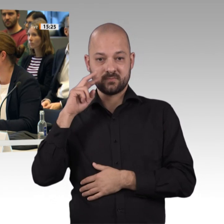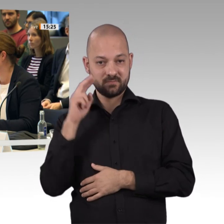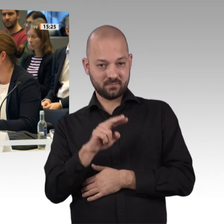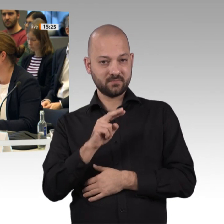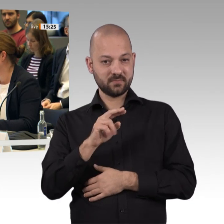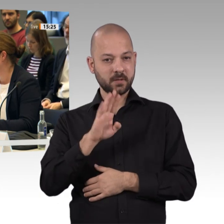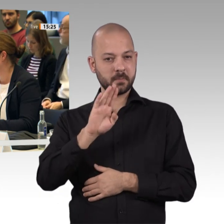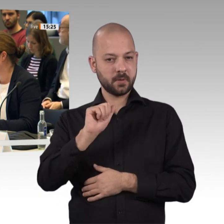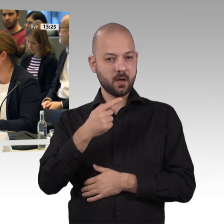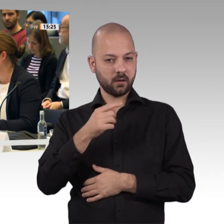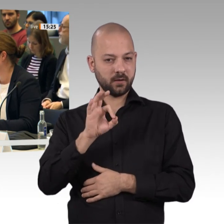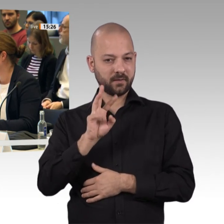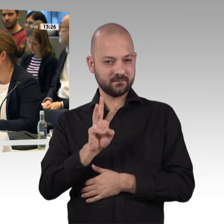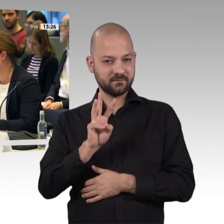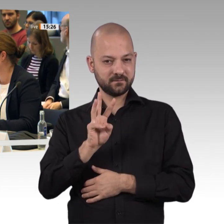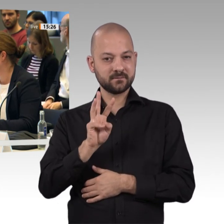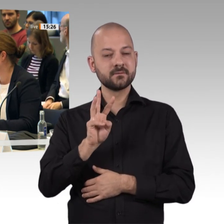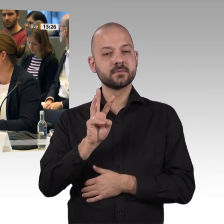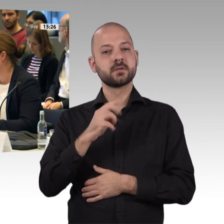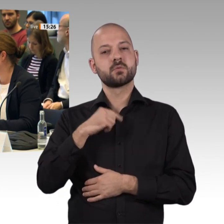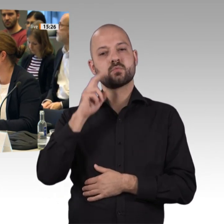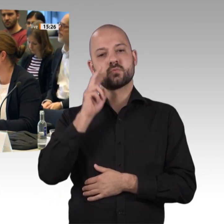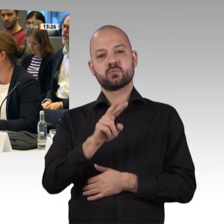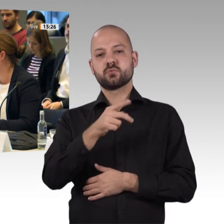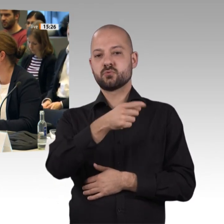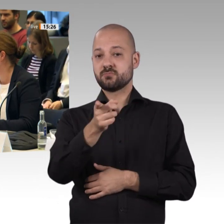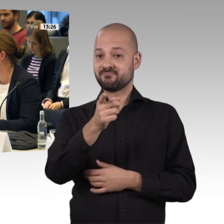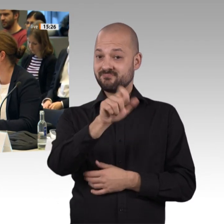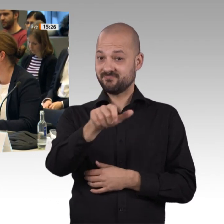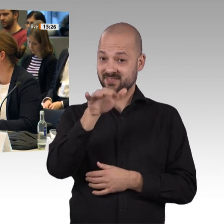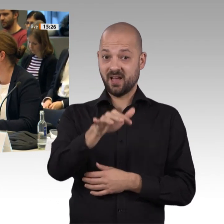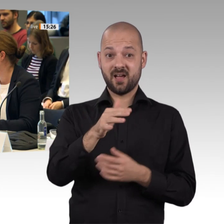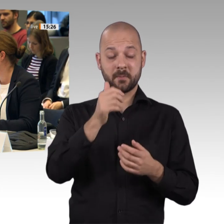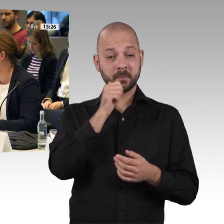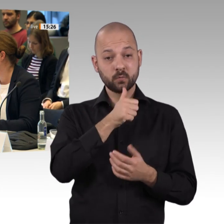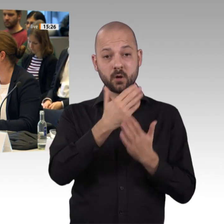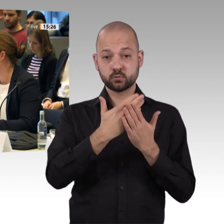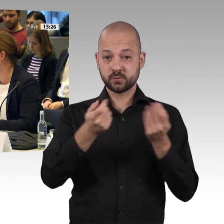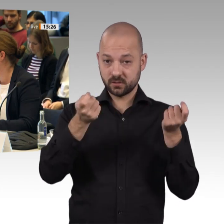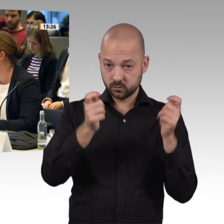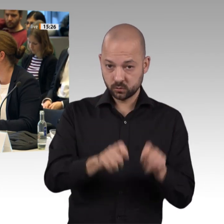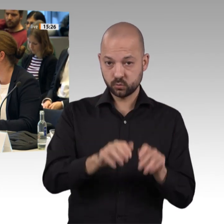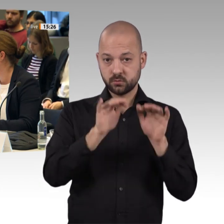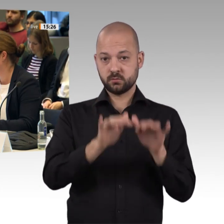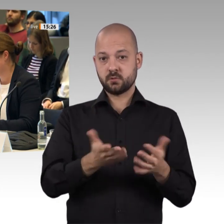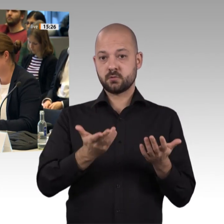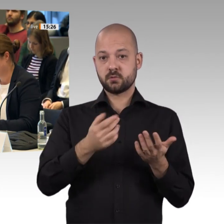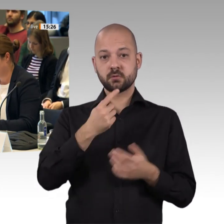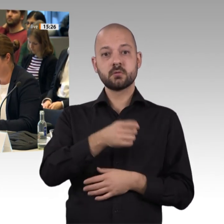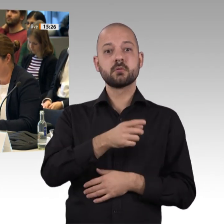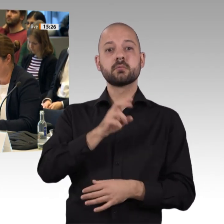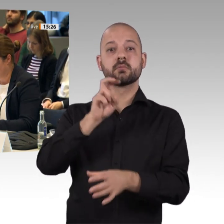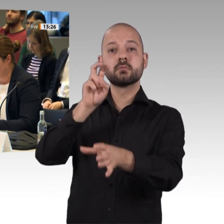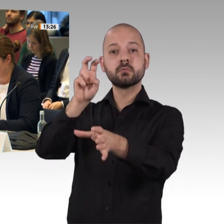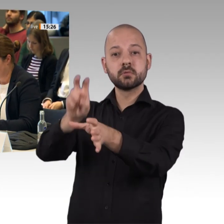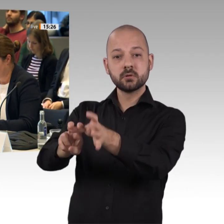Reha-Prozess verweisen. Hier sind ausreichend und umfangreiche Ausführungen und Anregungen zur Koordination und Zusammenarbeit bereits erarbeitet worden. Das Werk